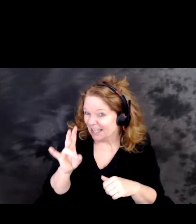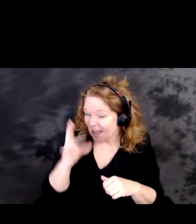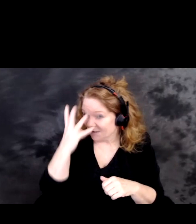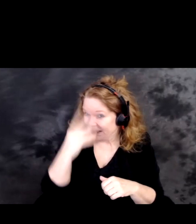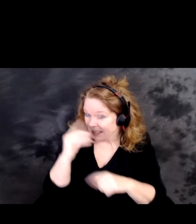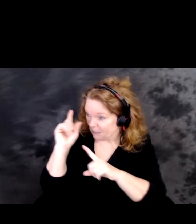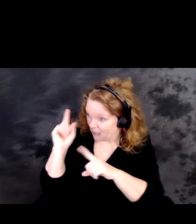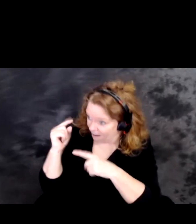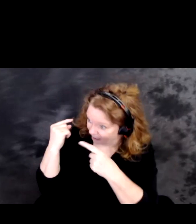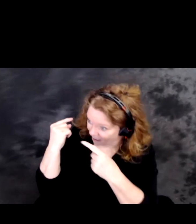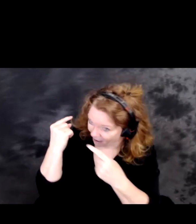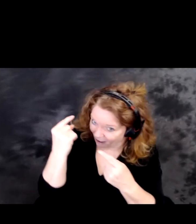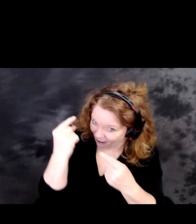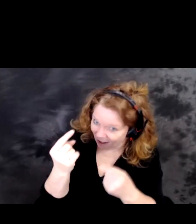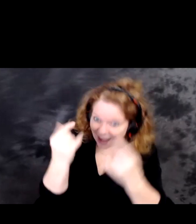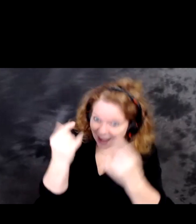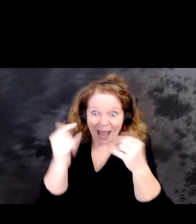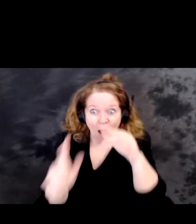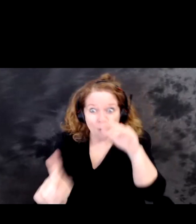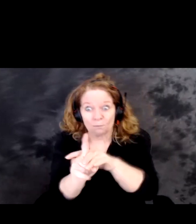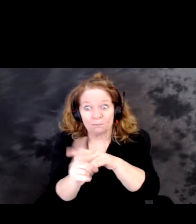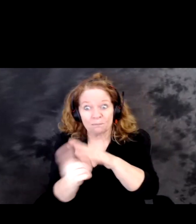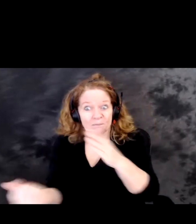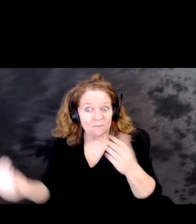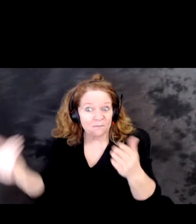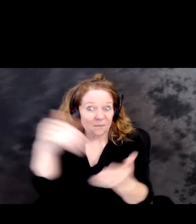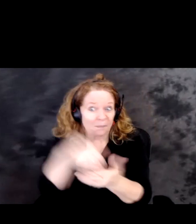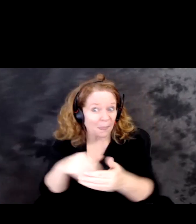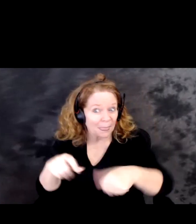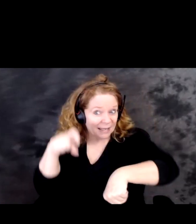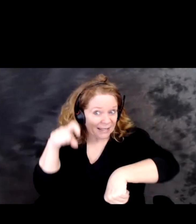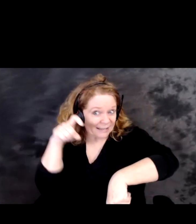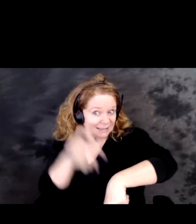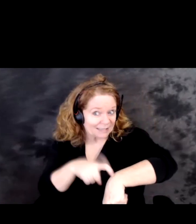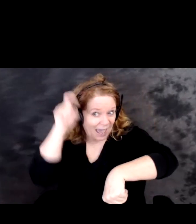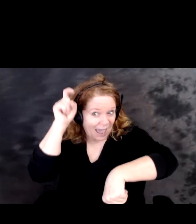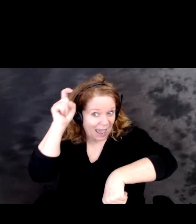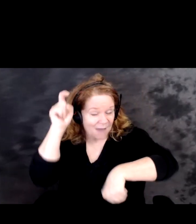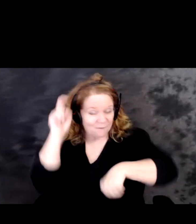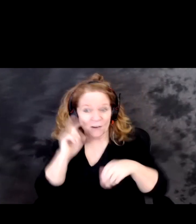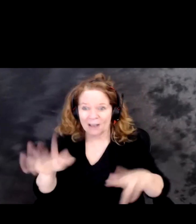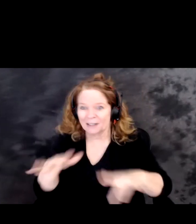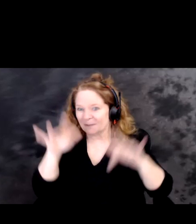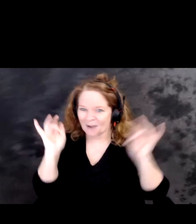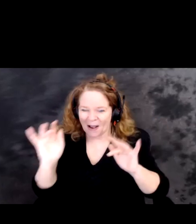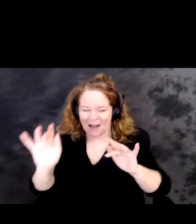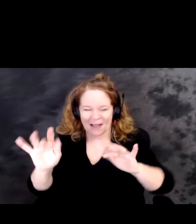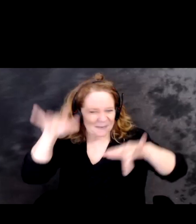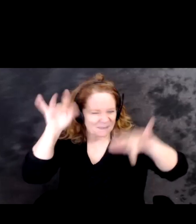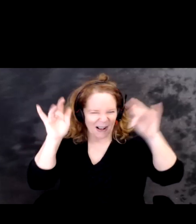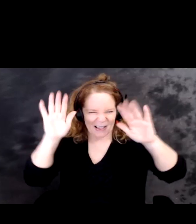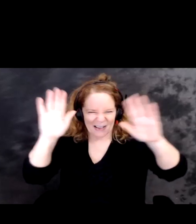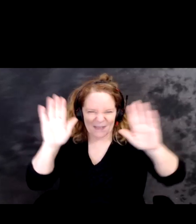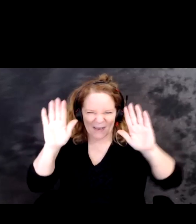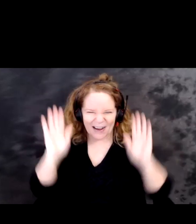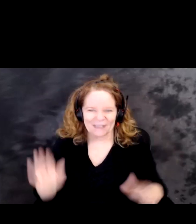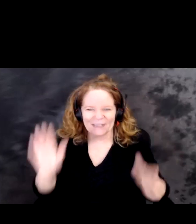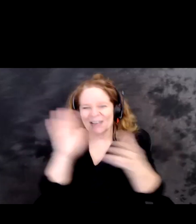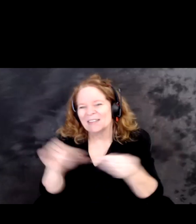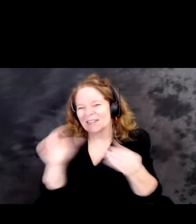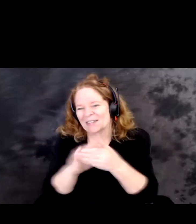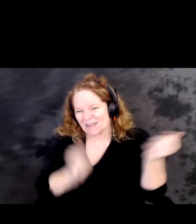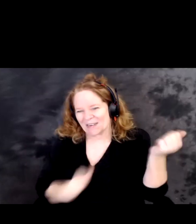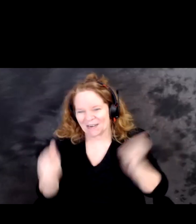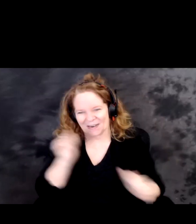espectacular para ustedes. Esperamos ya 7 sueños y ahora estamos aquí. Es tiempo para tener